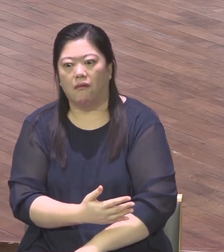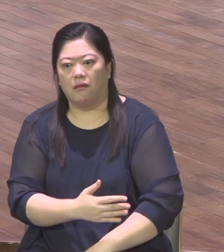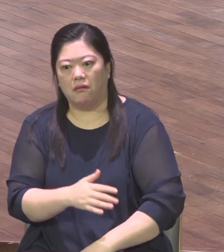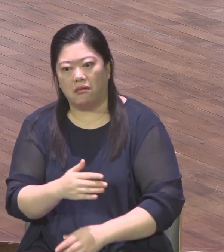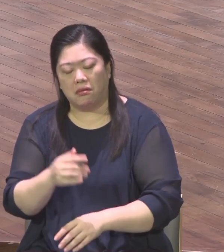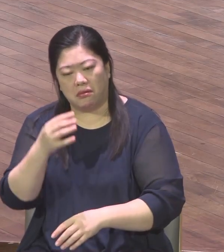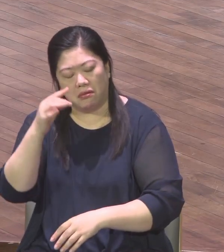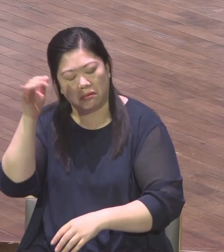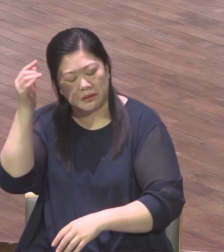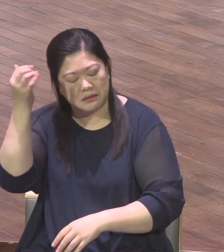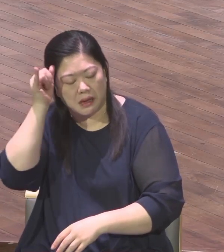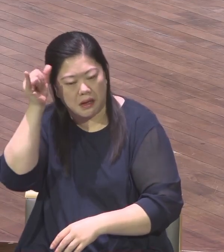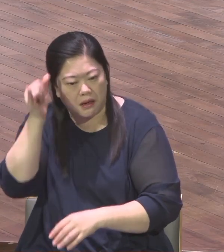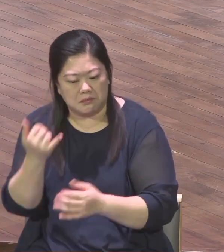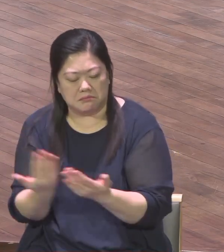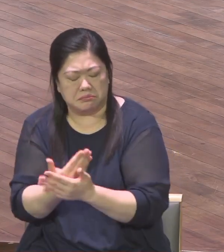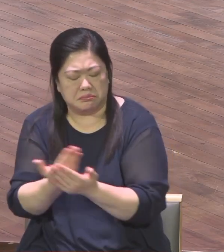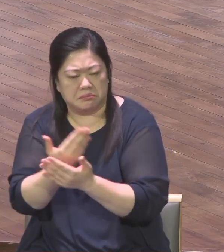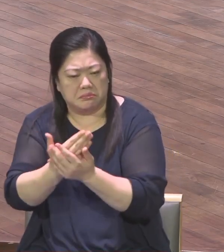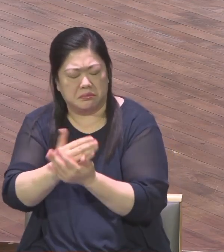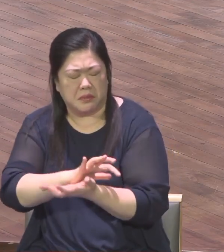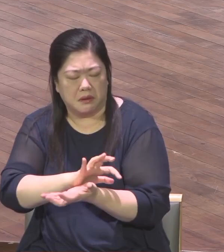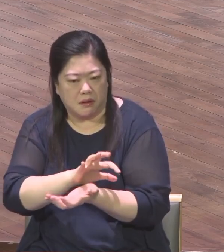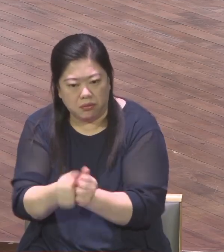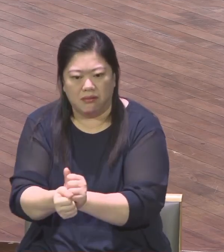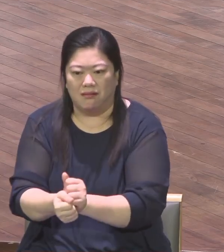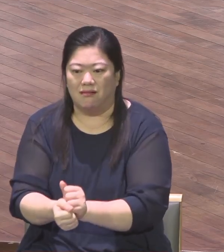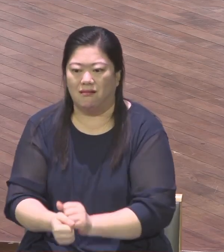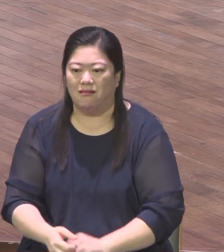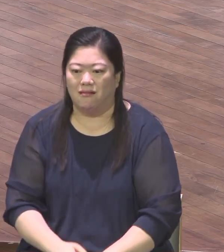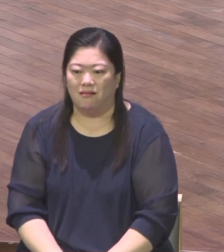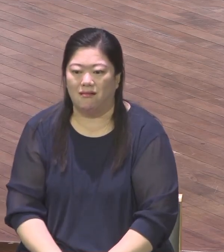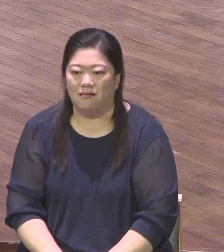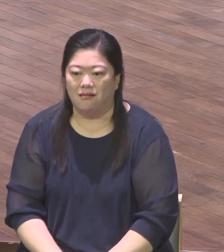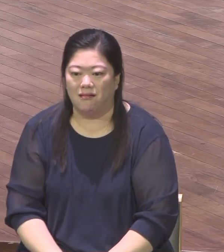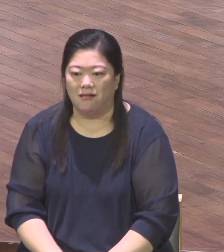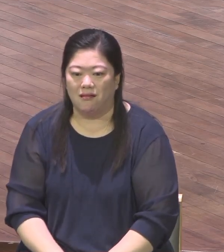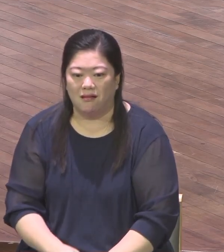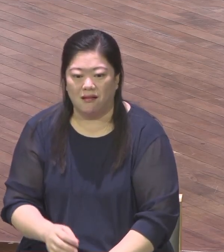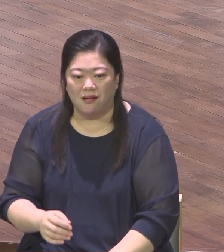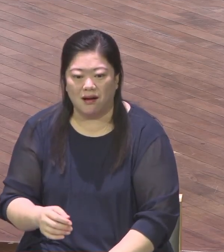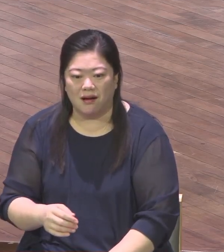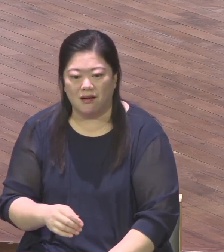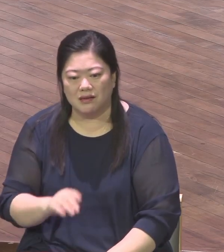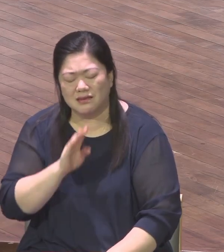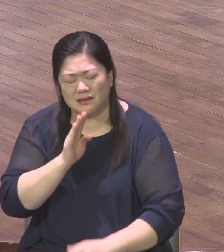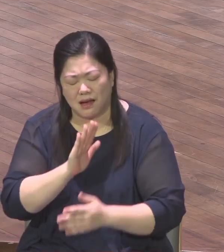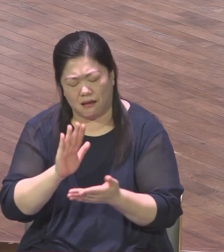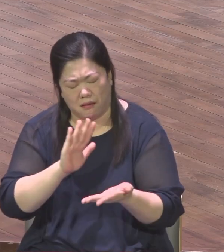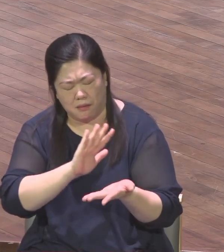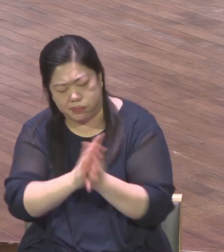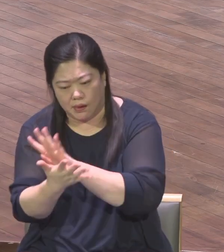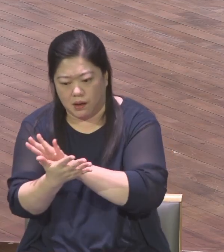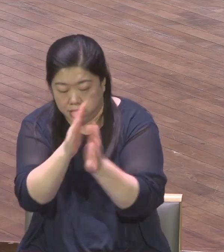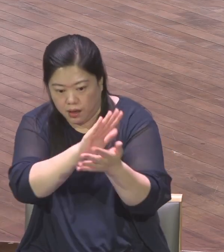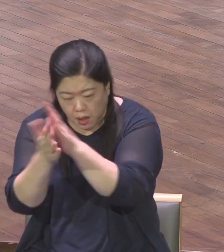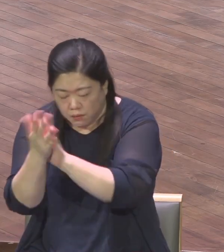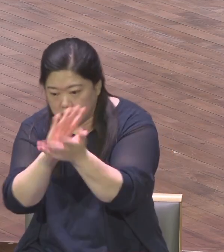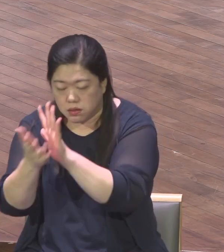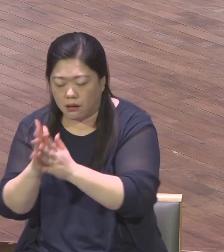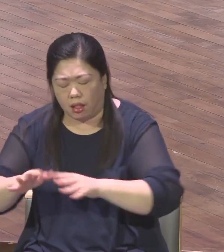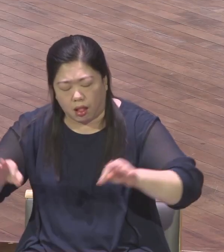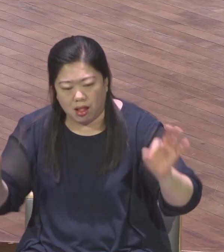3,000년 걸린 게 1년만 하기 때문에 속도가 얼마나 빨라졌습니까? 이제는 막 급속도로 막 변화가